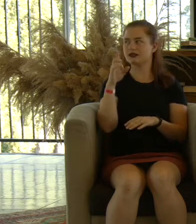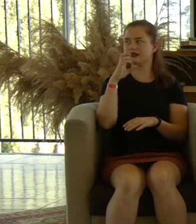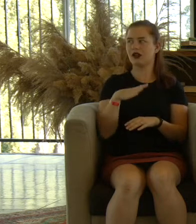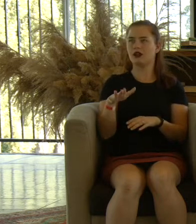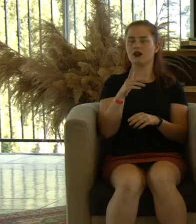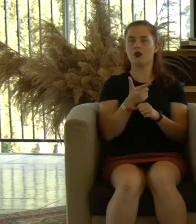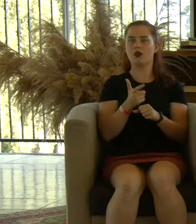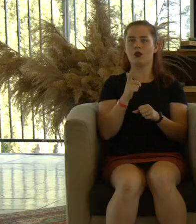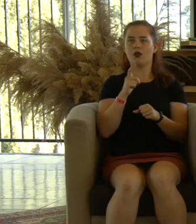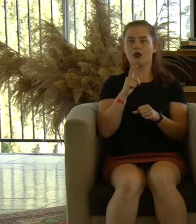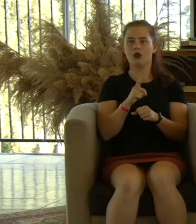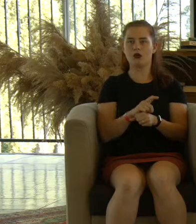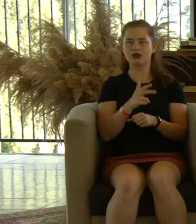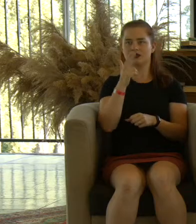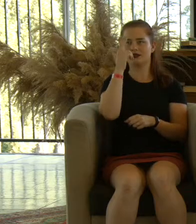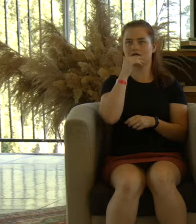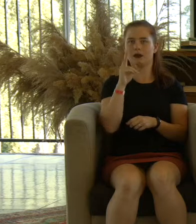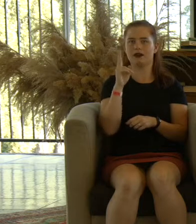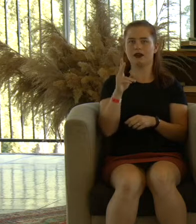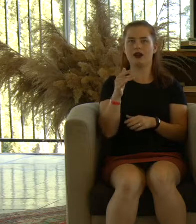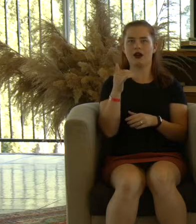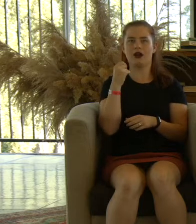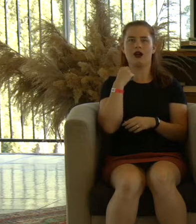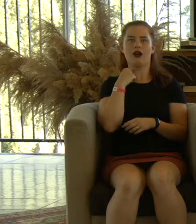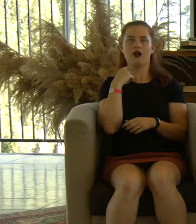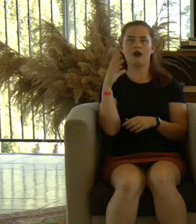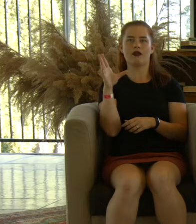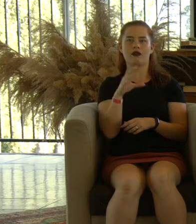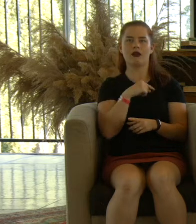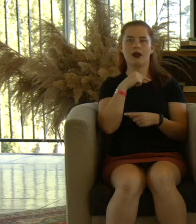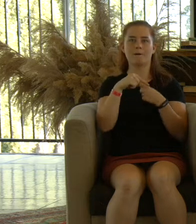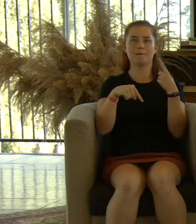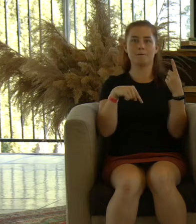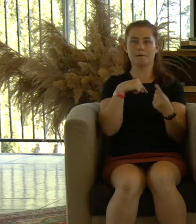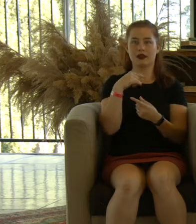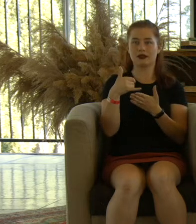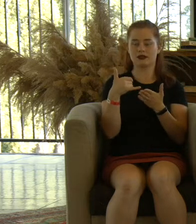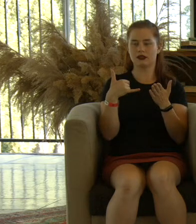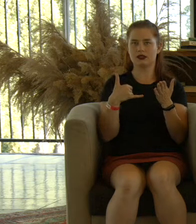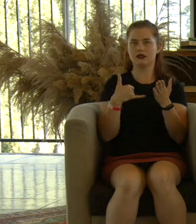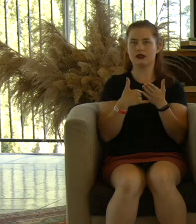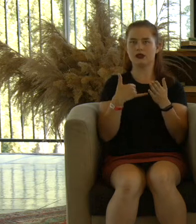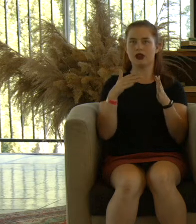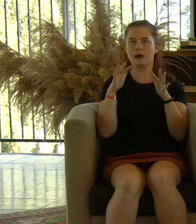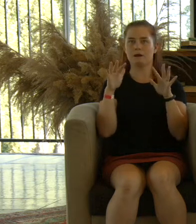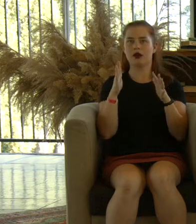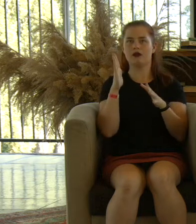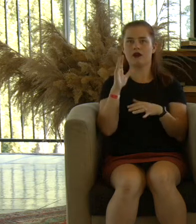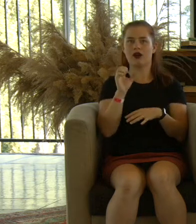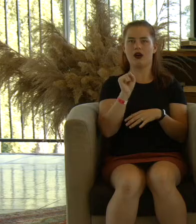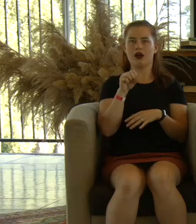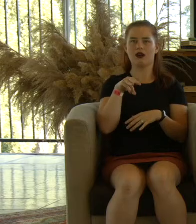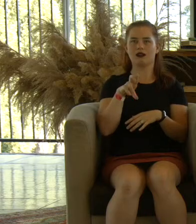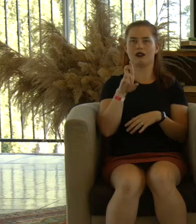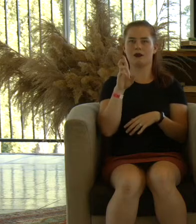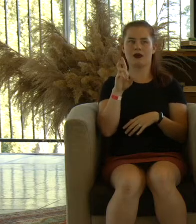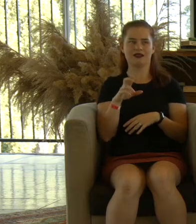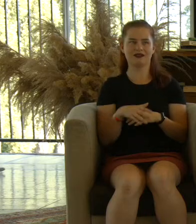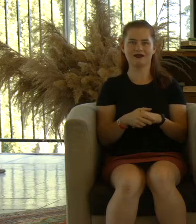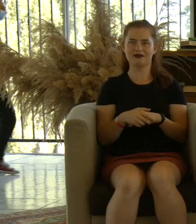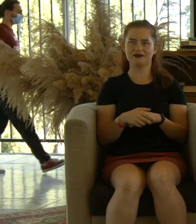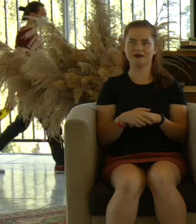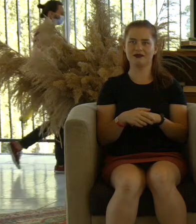жесткое по-прежнему регулирование алкоголя. И весь бизнес вина происходит в АТБ.